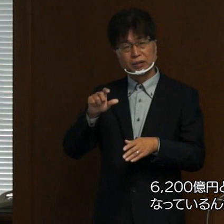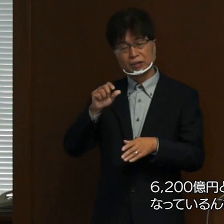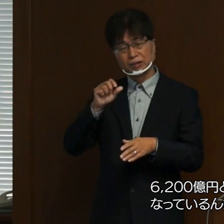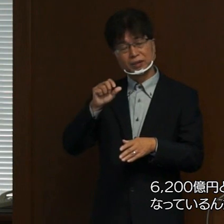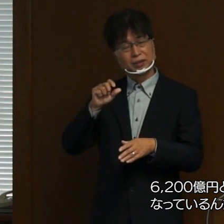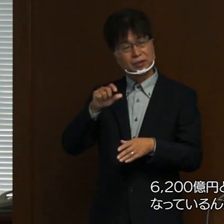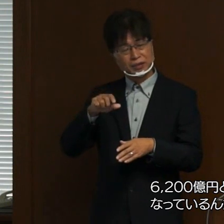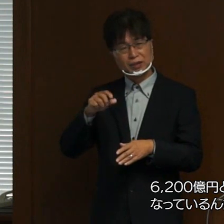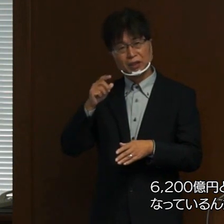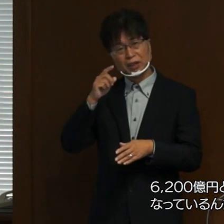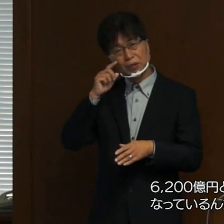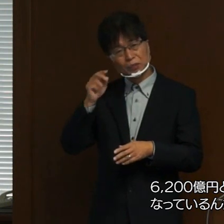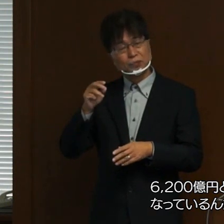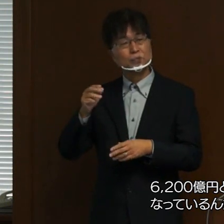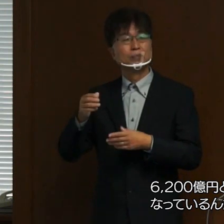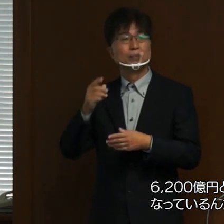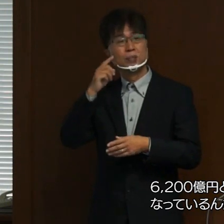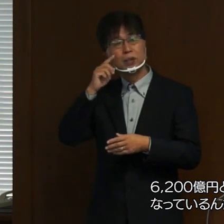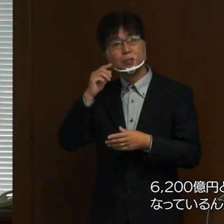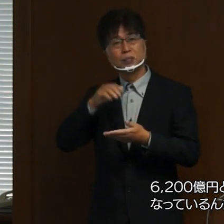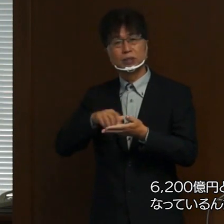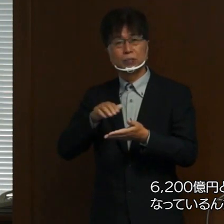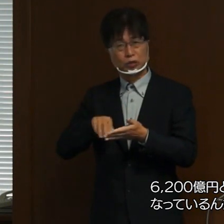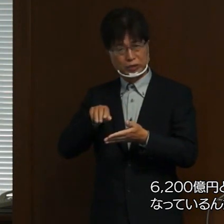ね、6200億円ということになってるんだけれども、